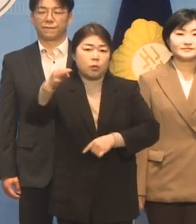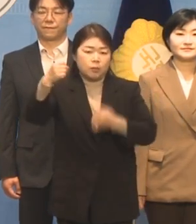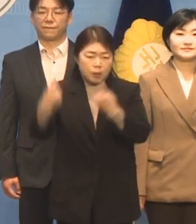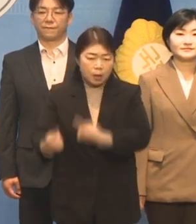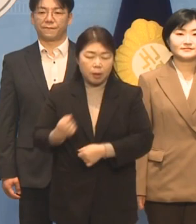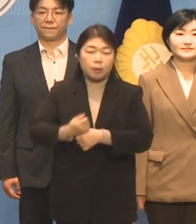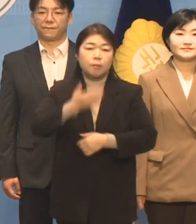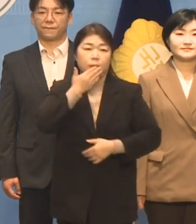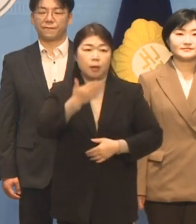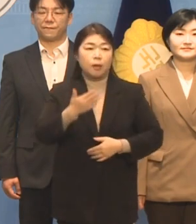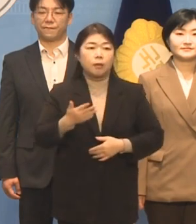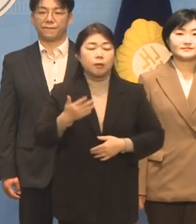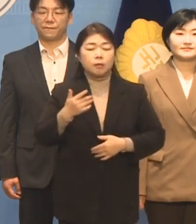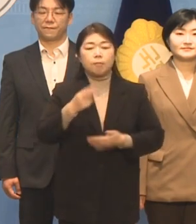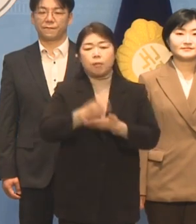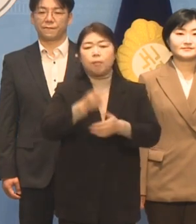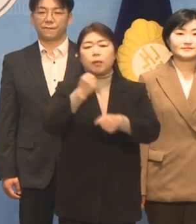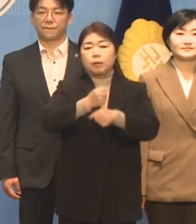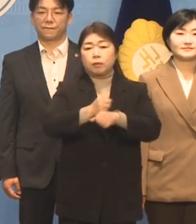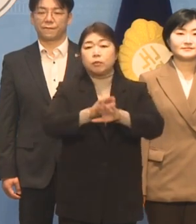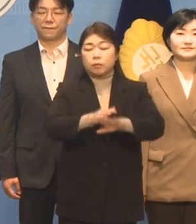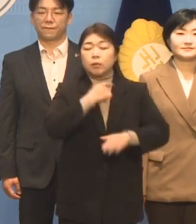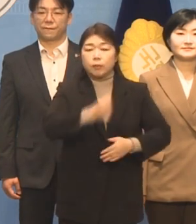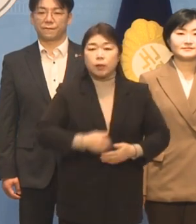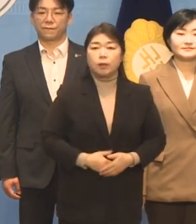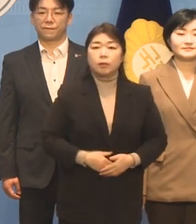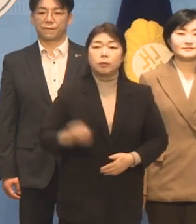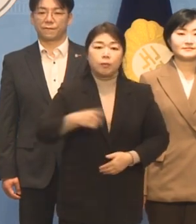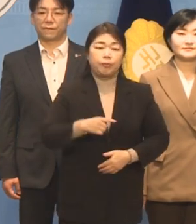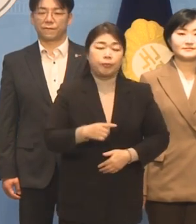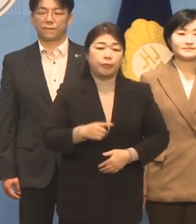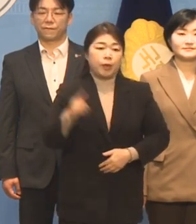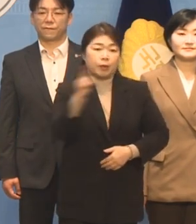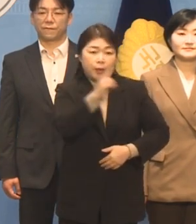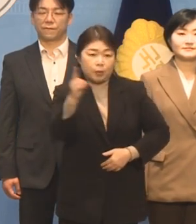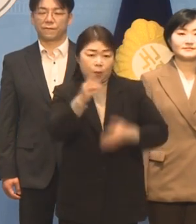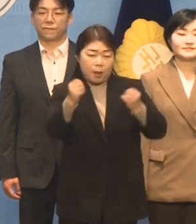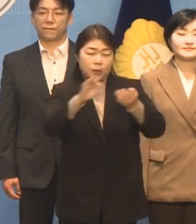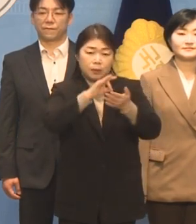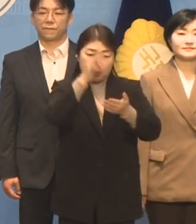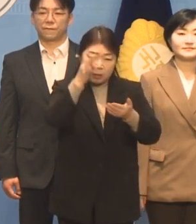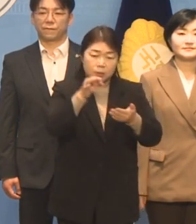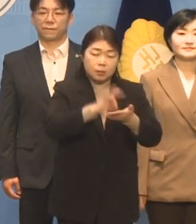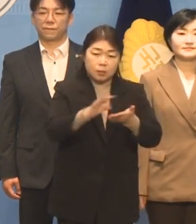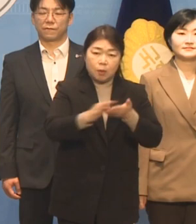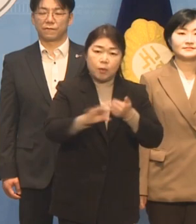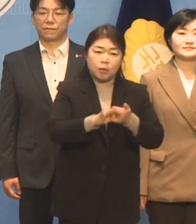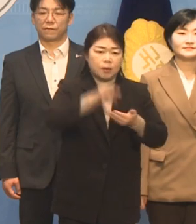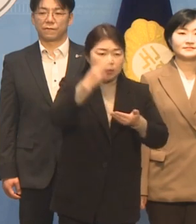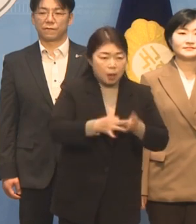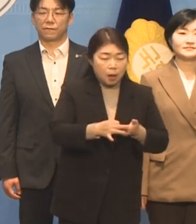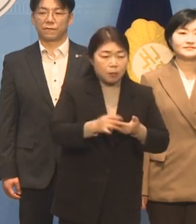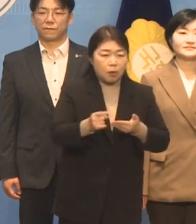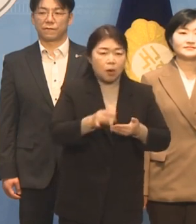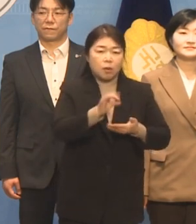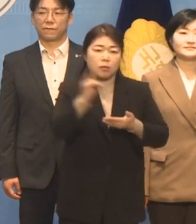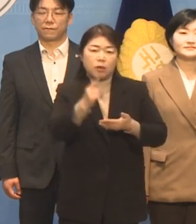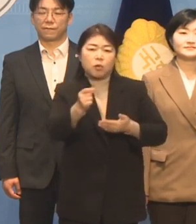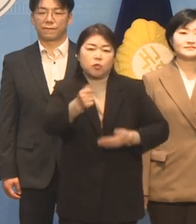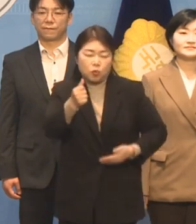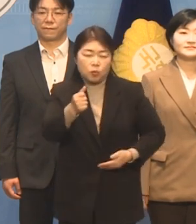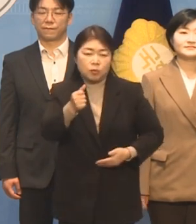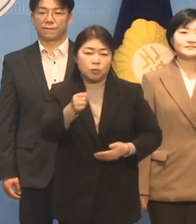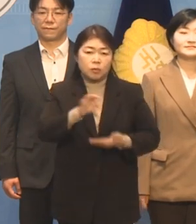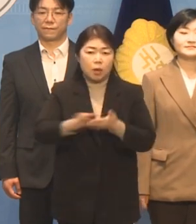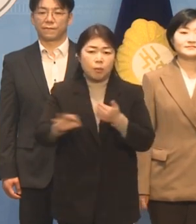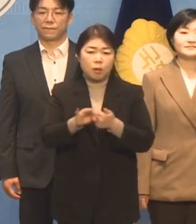만들겠습니다. 또한 데이터를 많이 써야 싼 요금제를 제공받고 적게 쓰면 비싼 요금제를